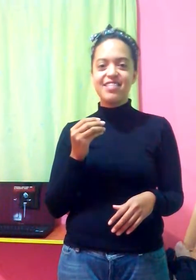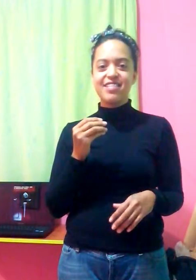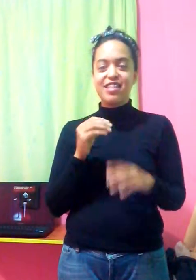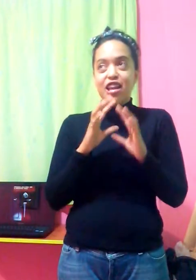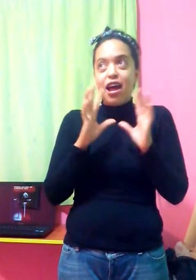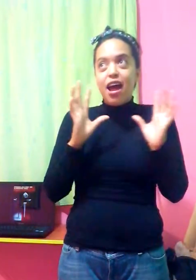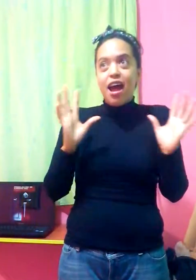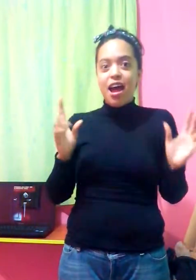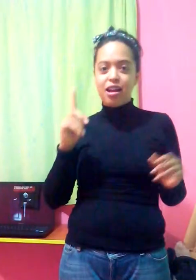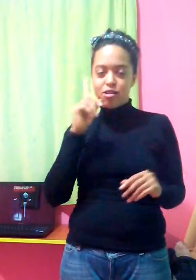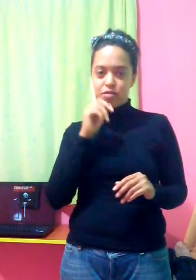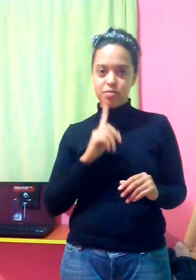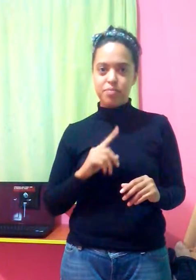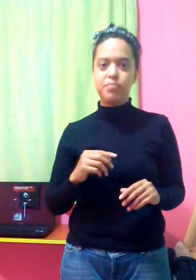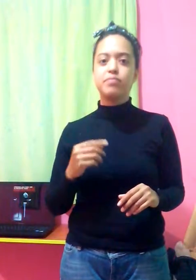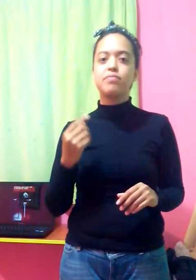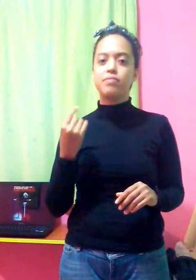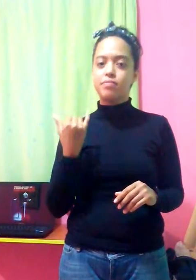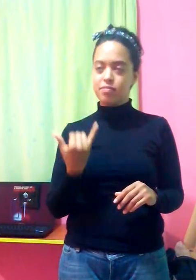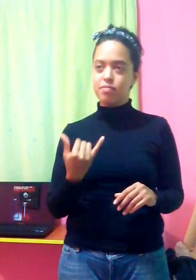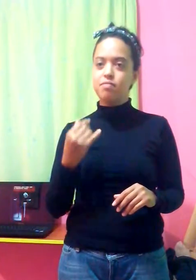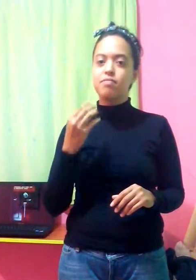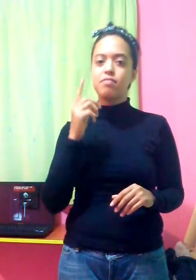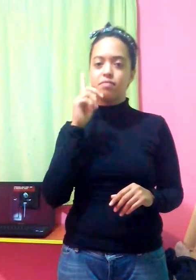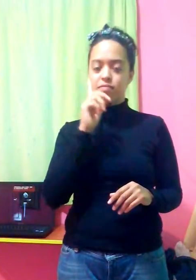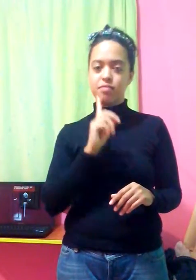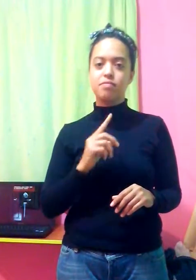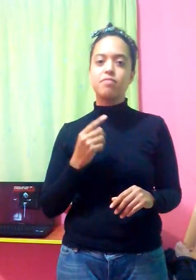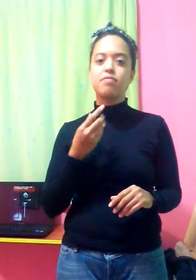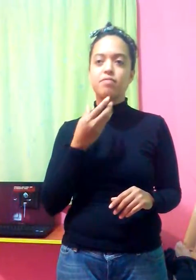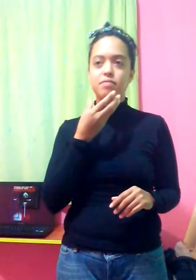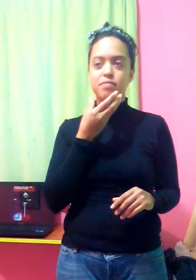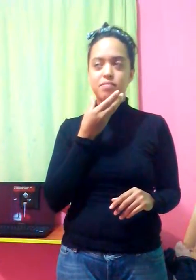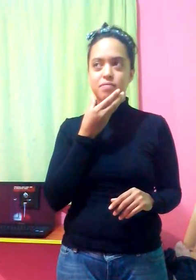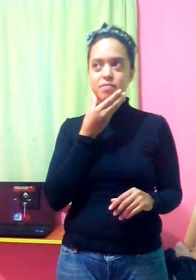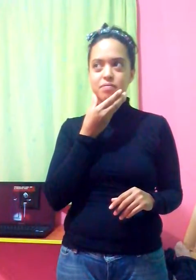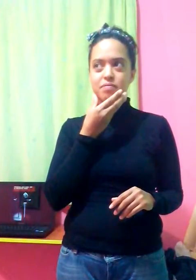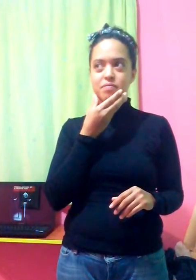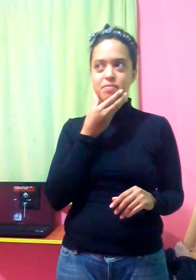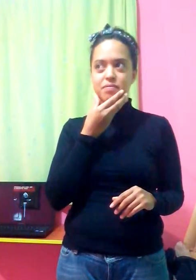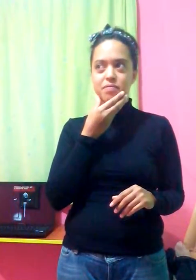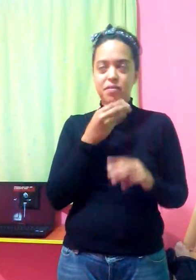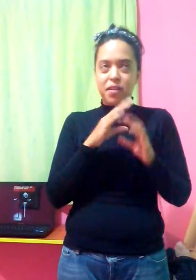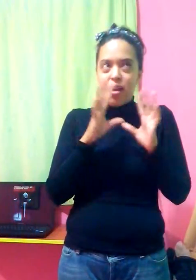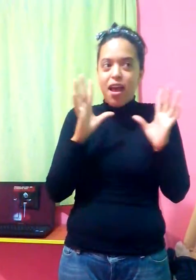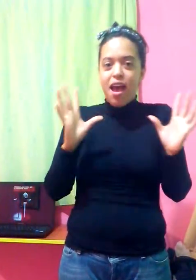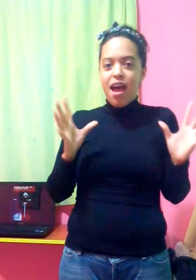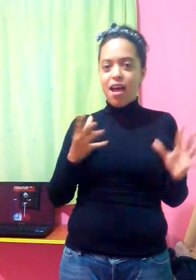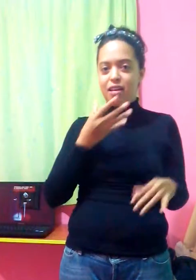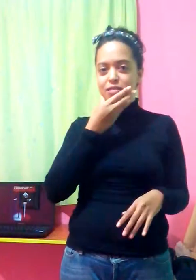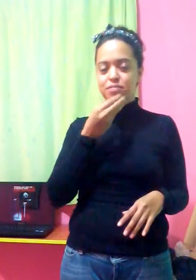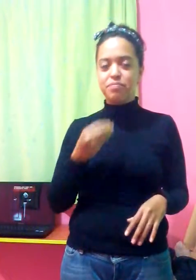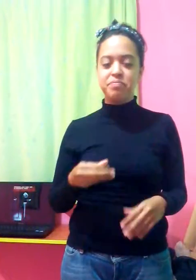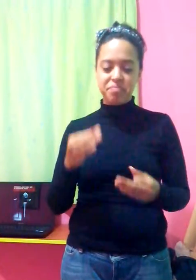para que usted vaya diciendo: cumplo, cumplo, cumplo. Si terminando la plática dice: de las cinco